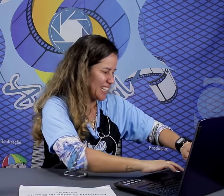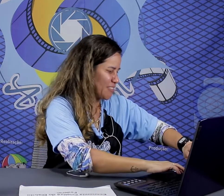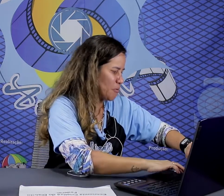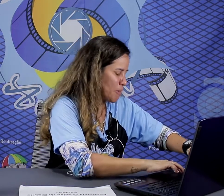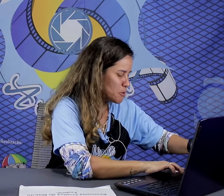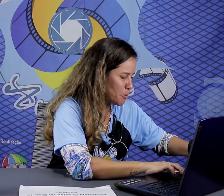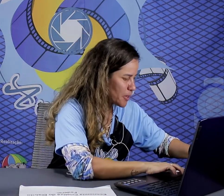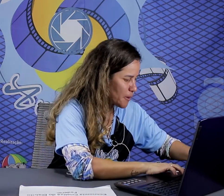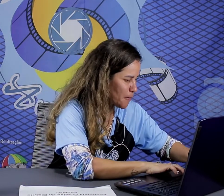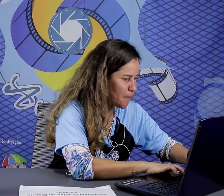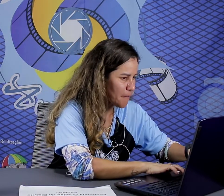Vamos ver mais um pouquinho.